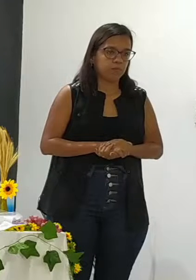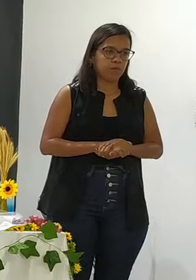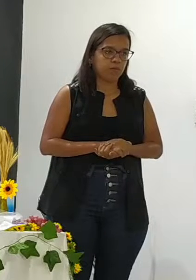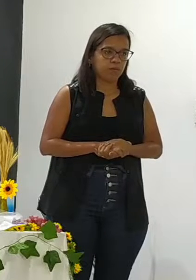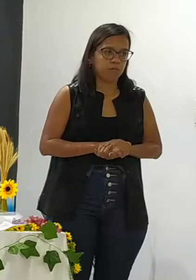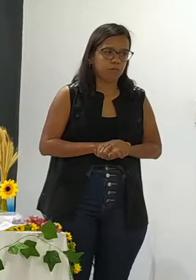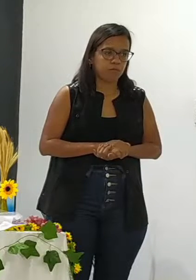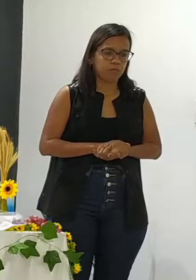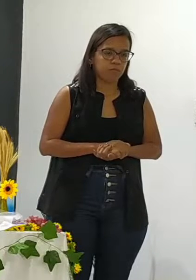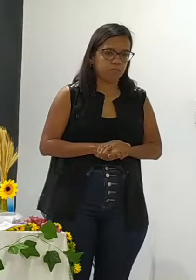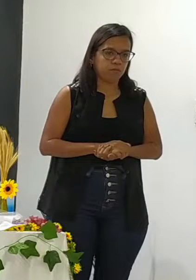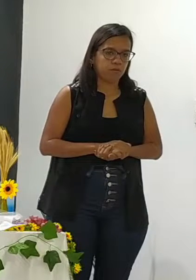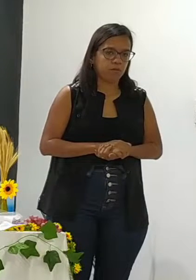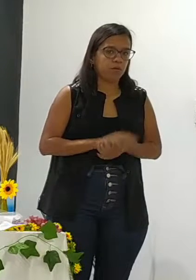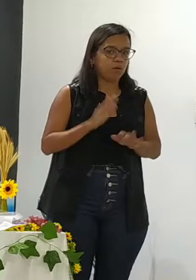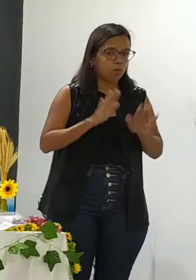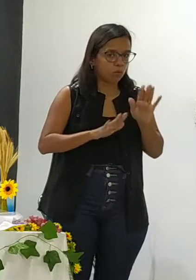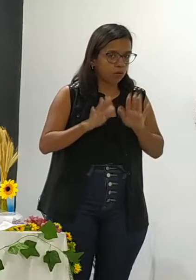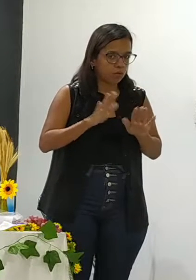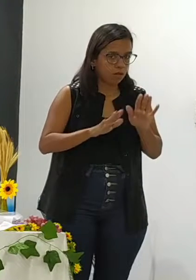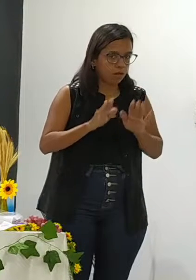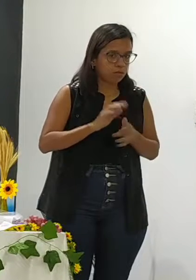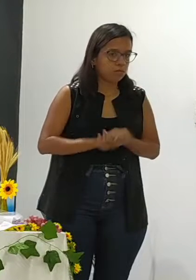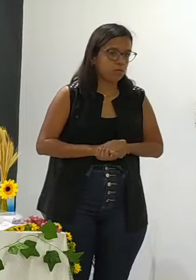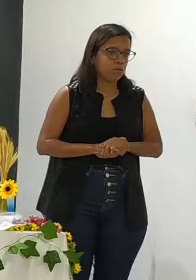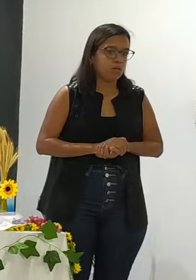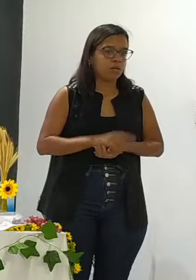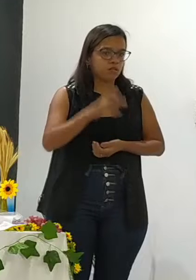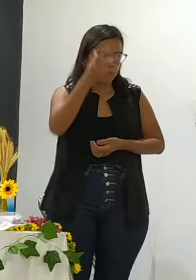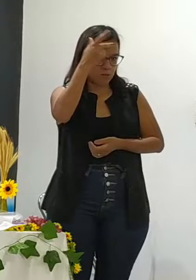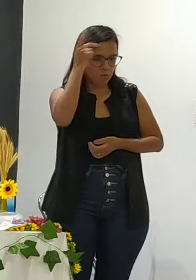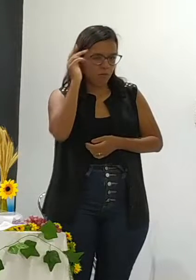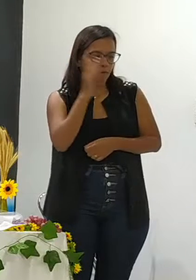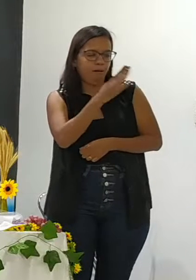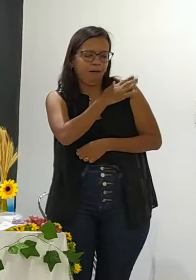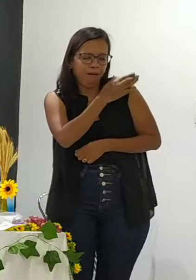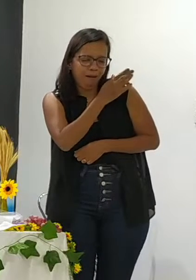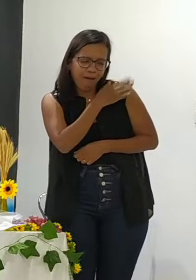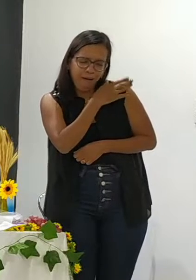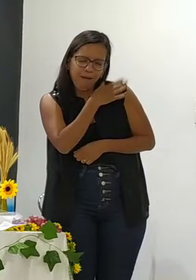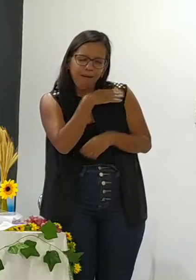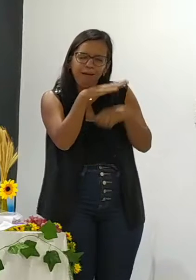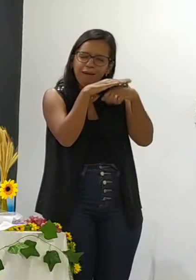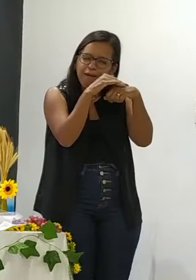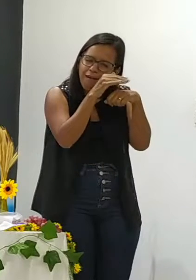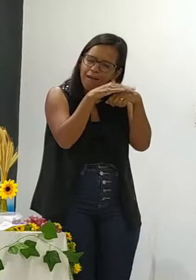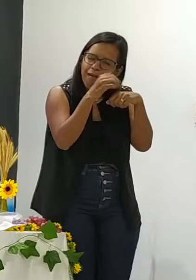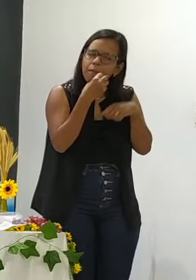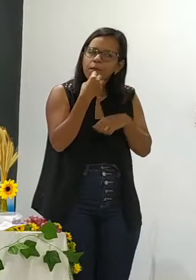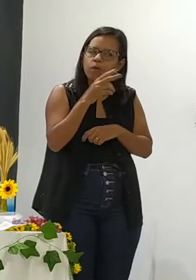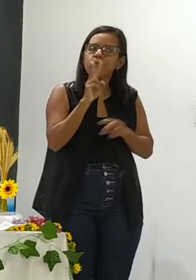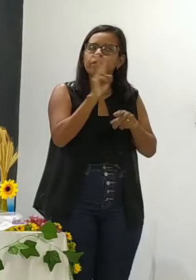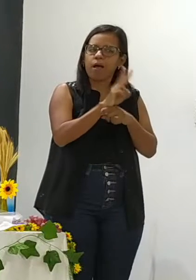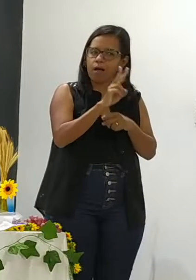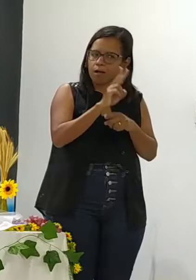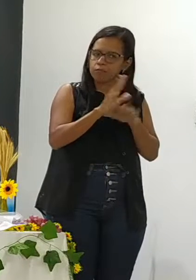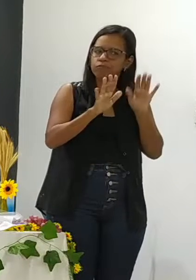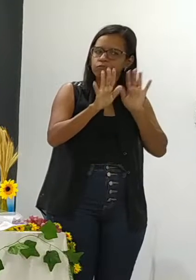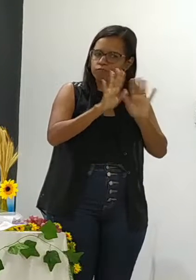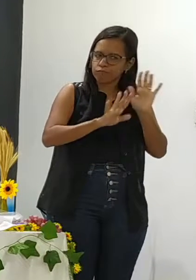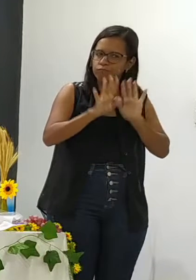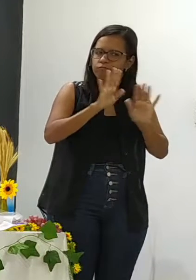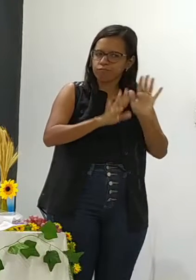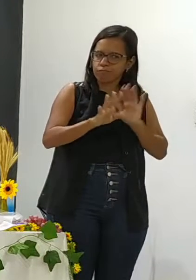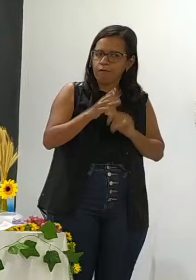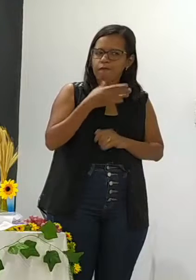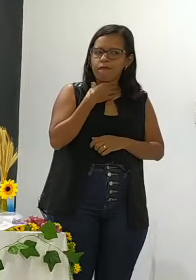Cuidado com aquele que te trata a pinha nas costas, aquele que te trata muito bem, porque muitas das